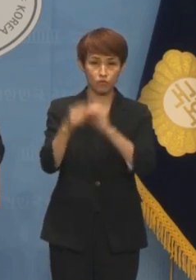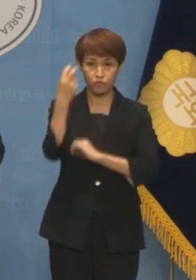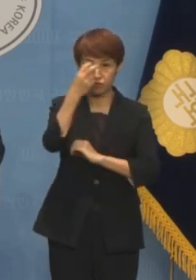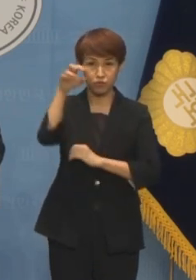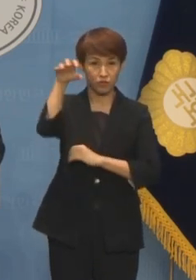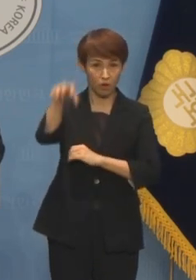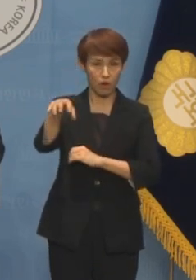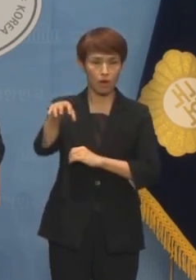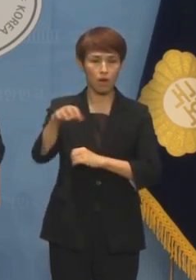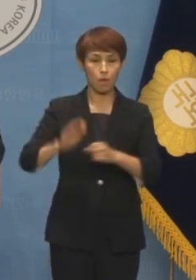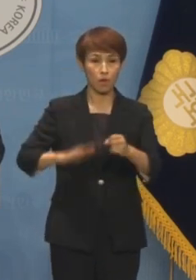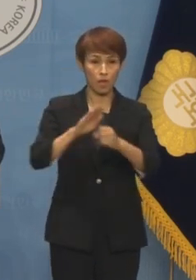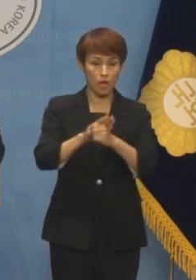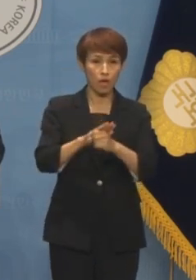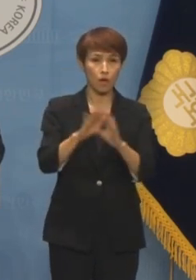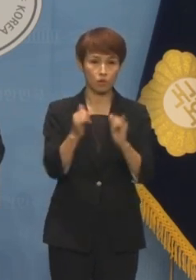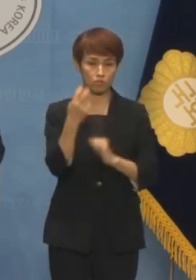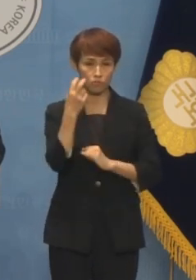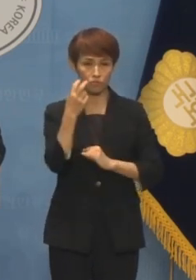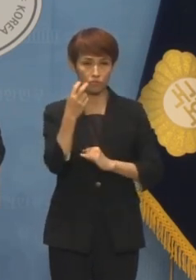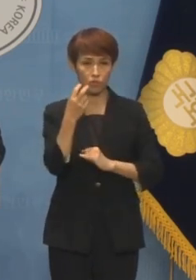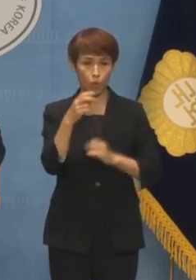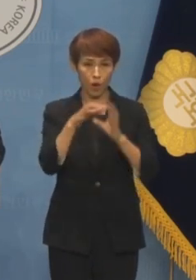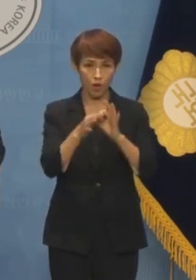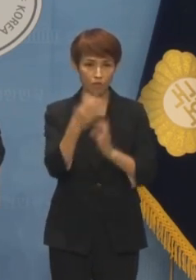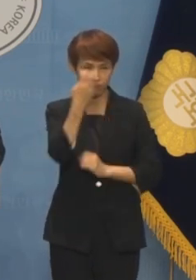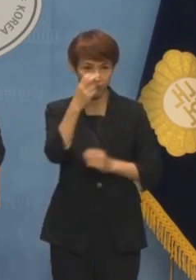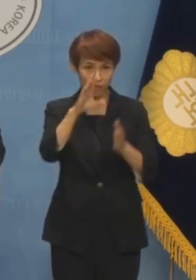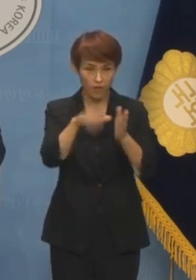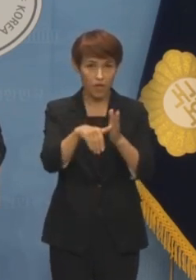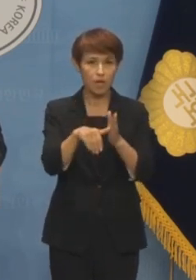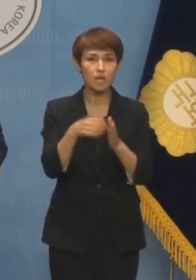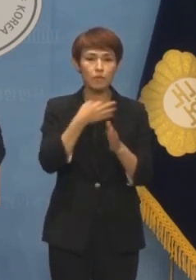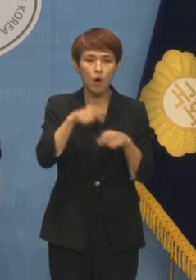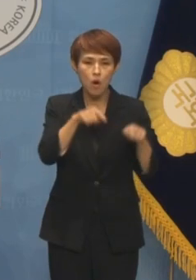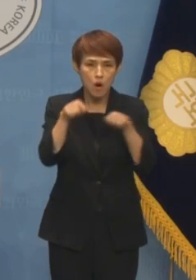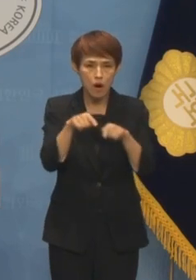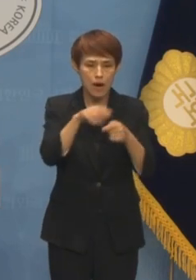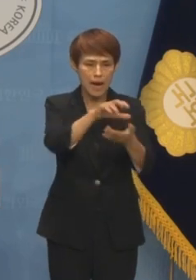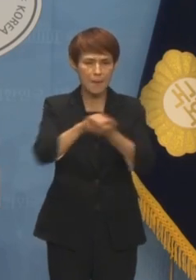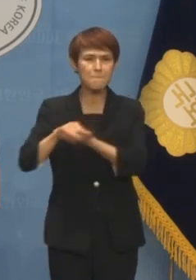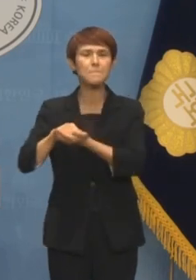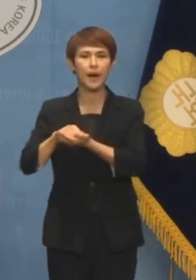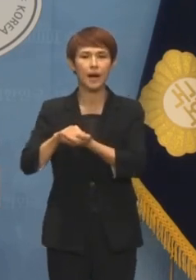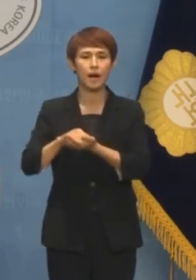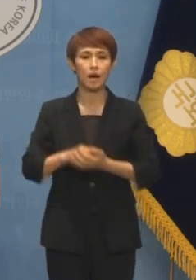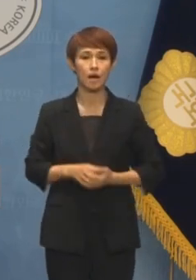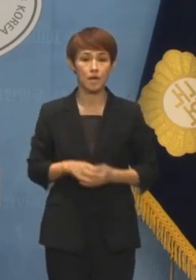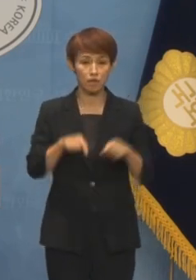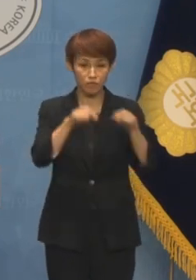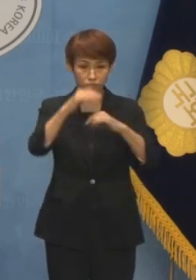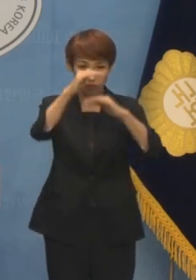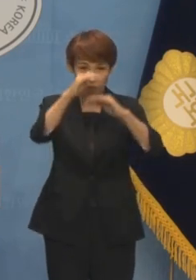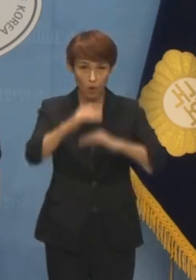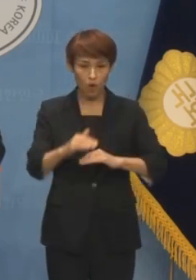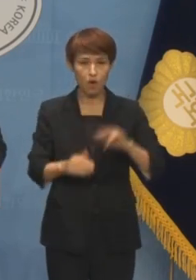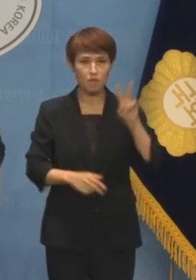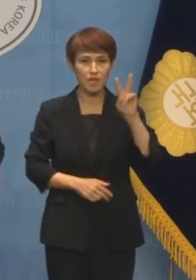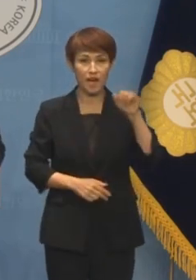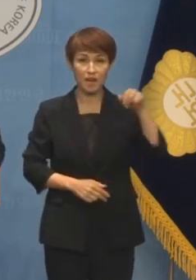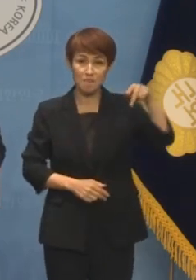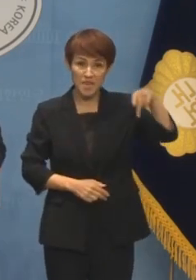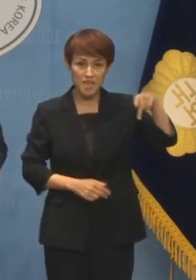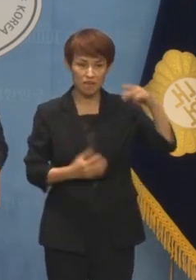함께 육성 통화 녹취까지 확보했다고 합니다. 언론 보도에 따르면 해당 녹취에는 VIP 경로에